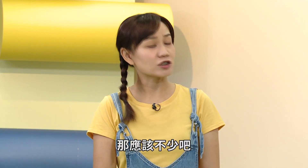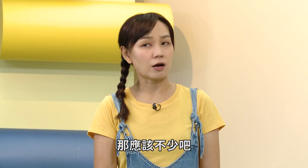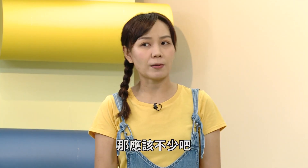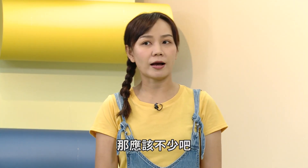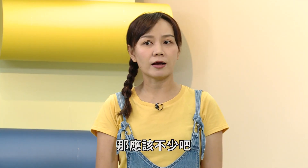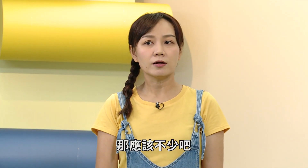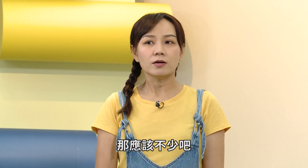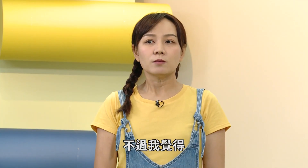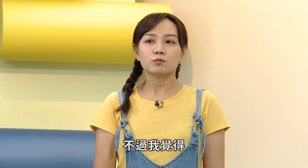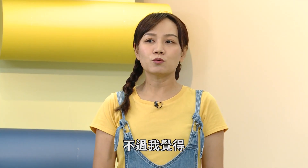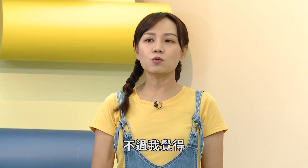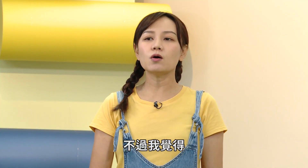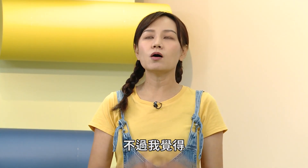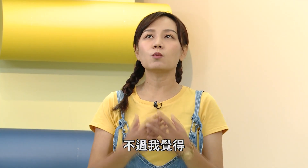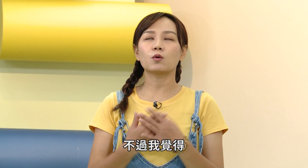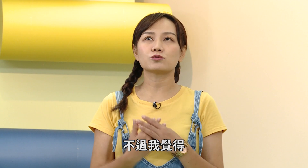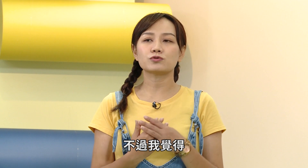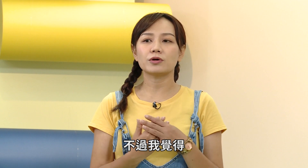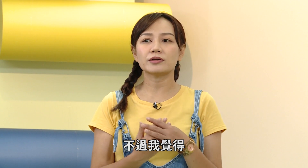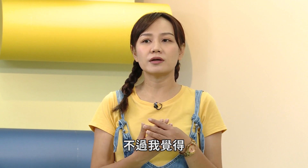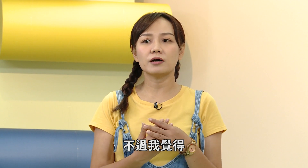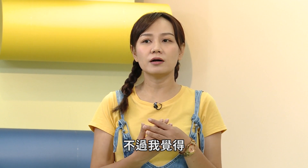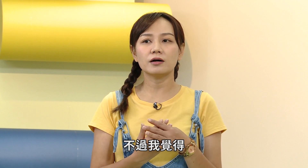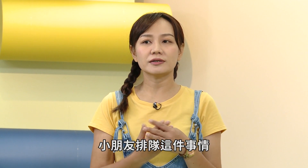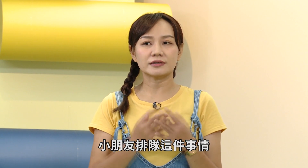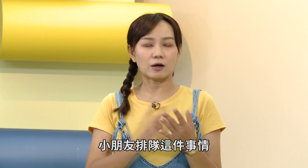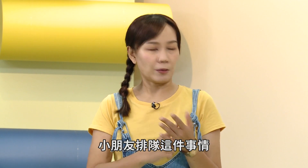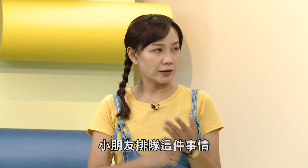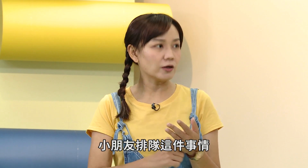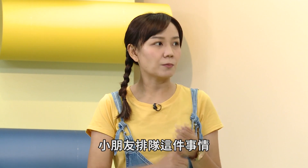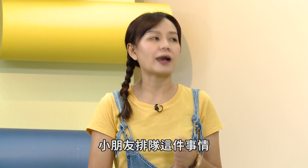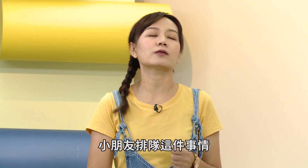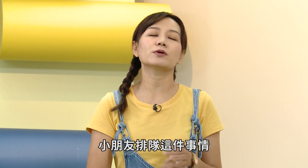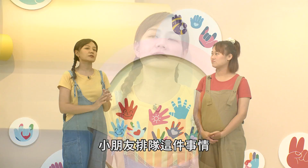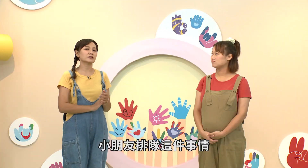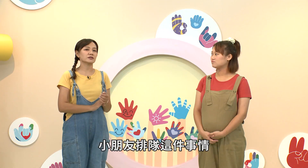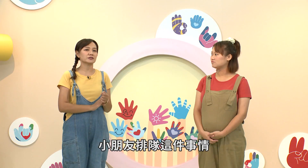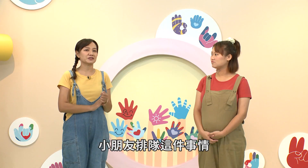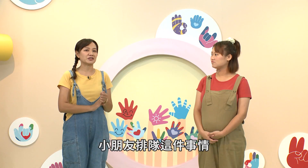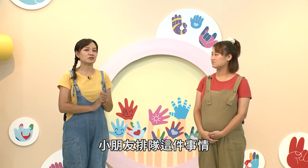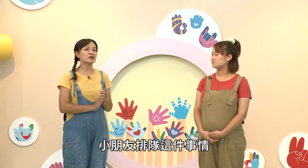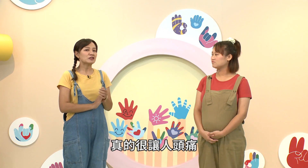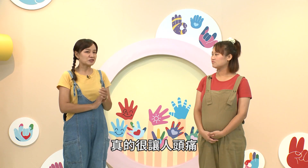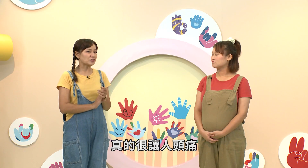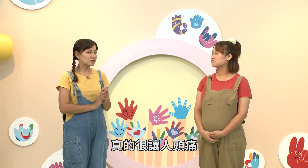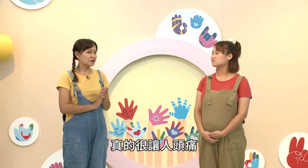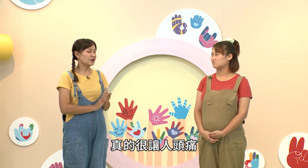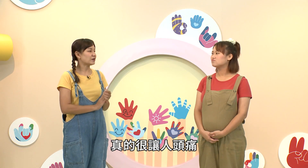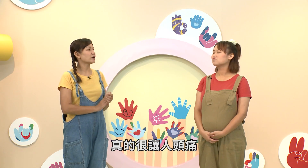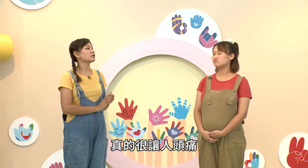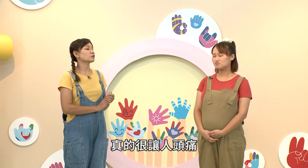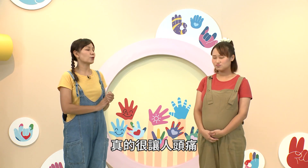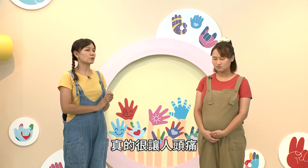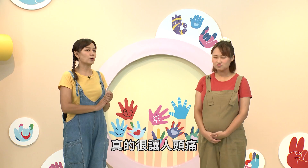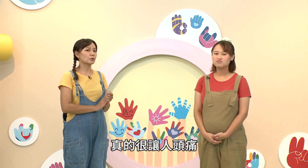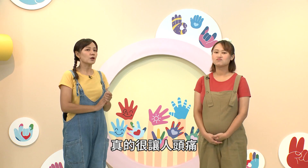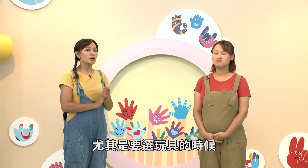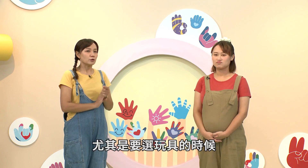吧。不过我觉得小朋友排队这件事情真的很让人头痛，尤